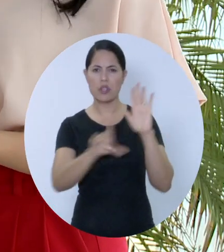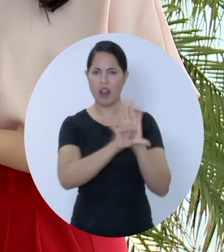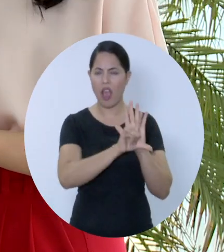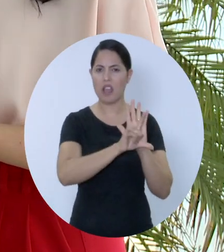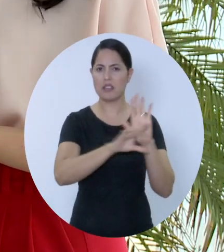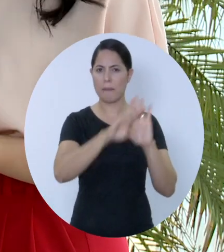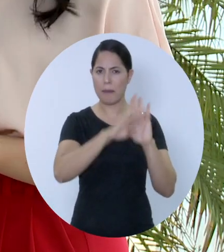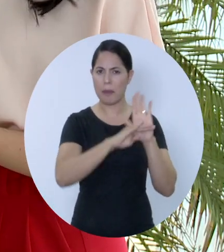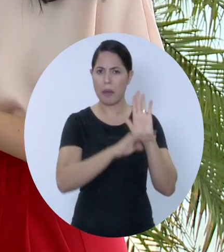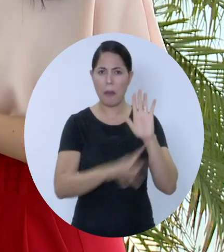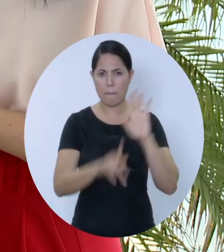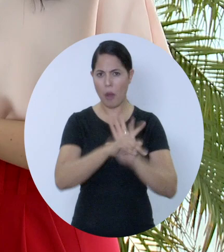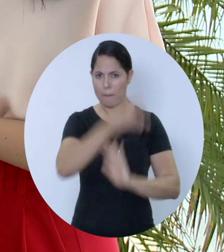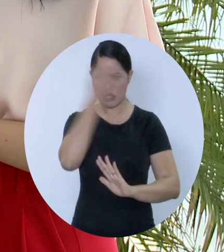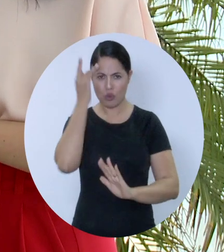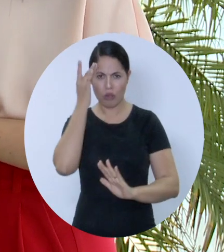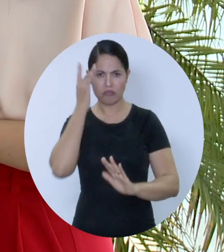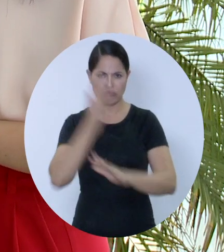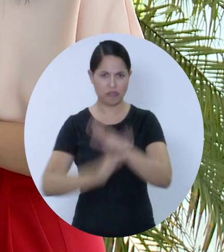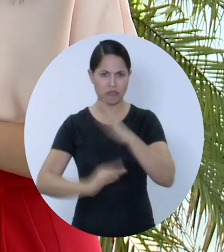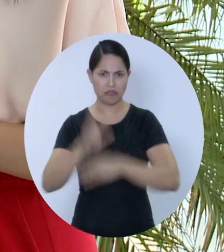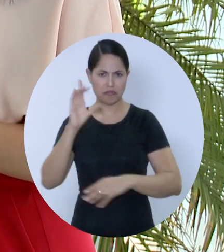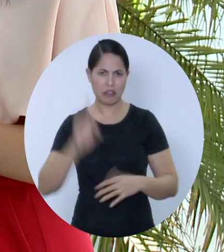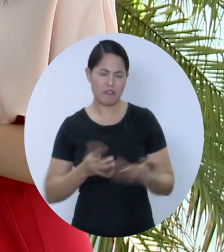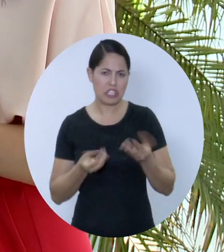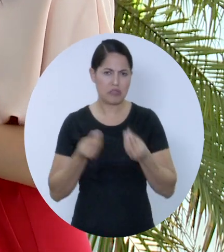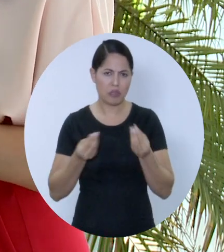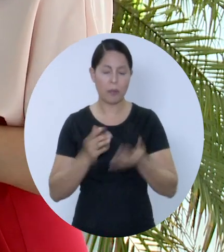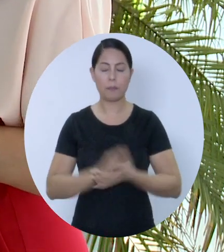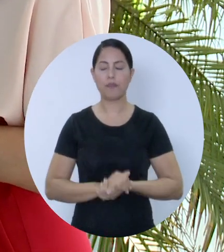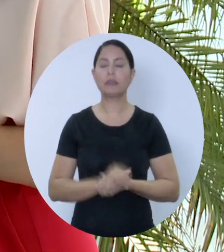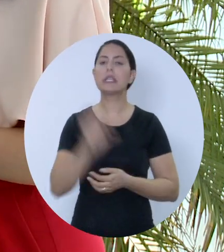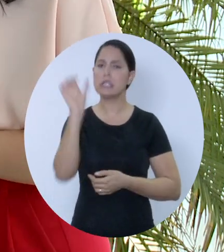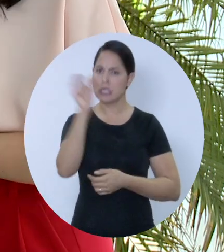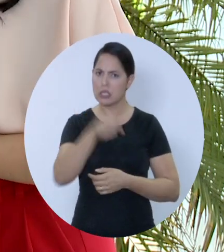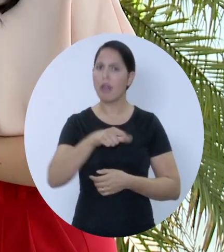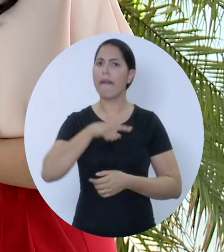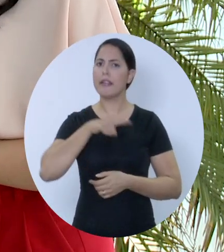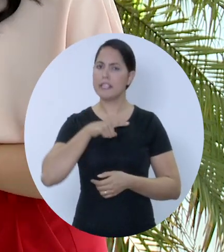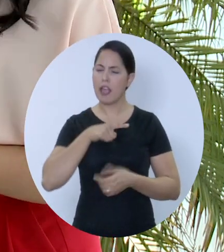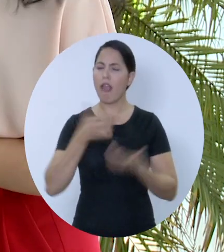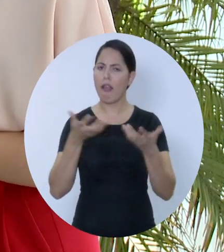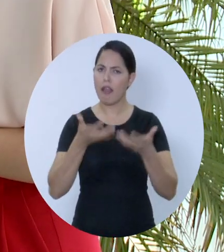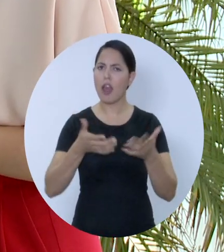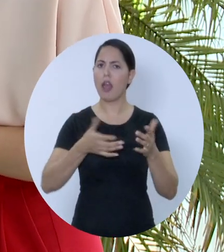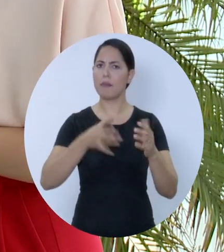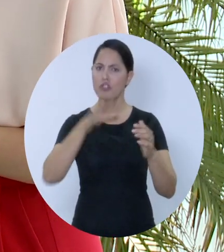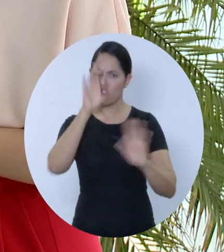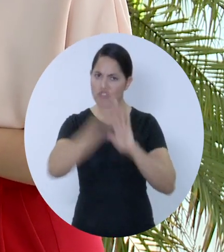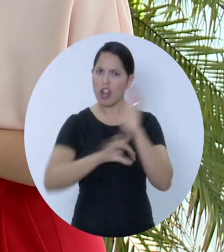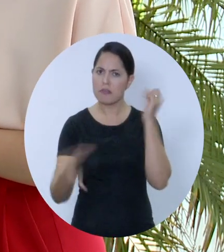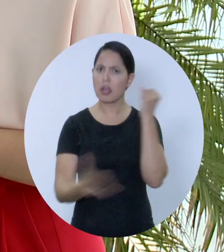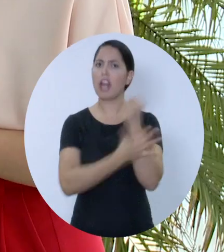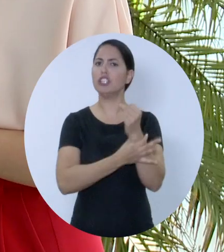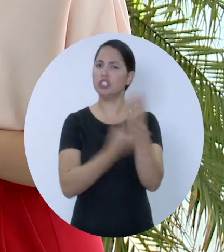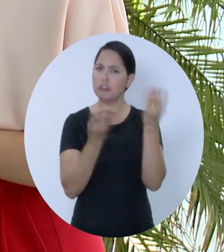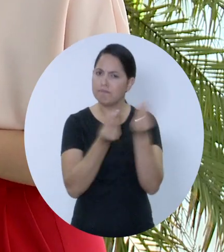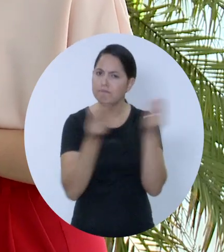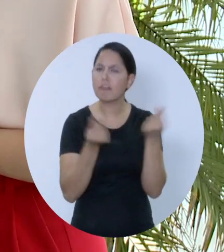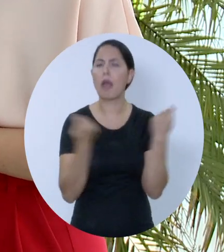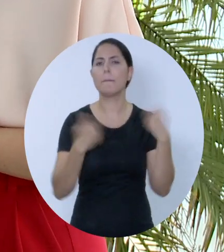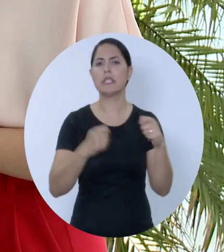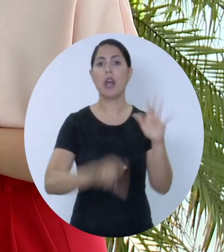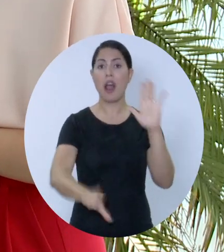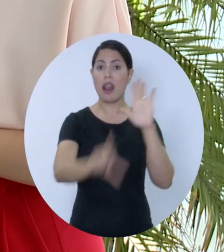algumas leis específicas para as pessoas com deficiência ou não? Exato, claro, está se sempre buscando aperfeiçoar, efetivar cada vez mais esses direitos.